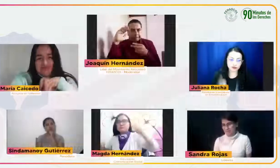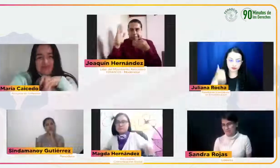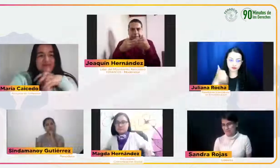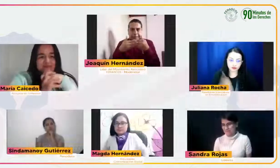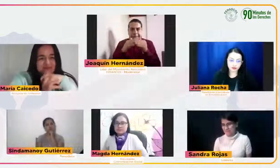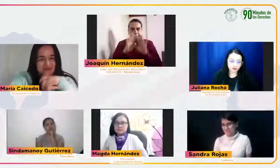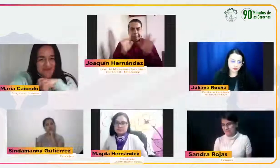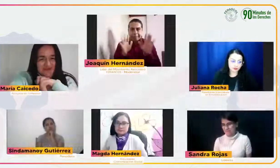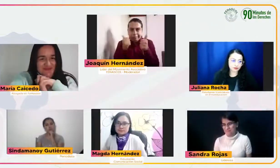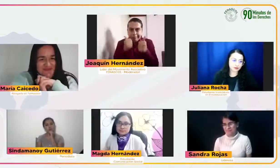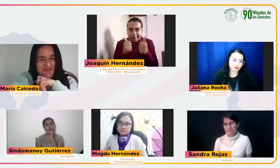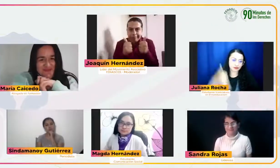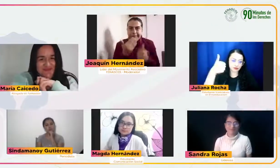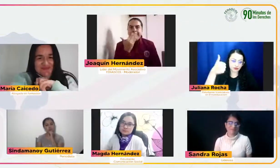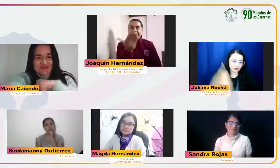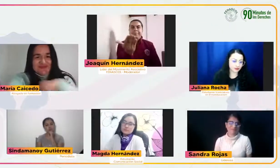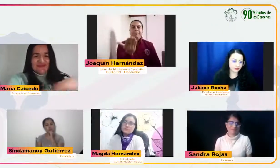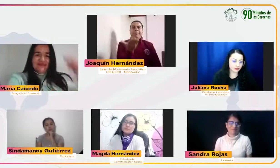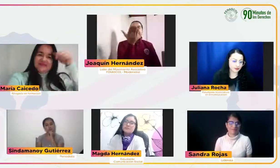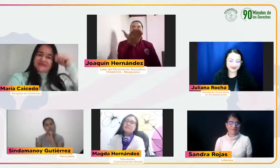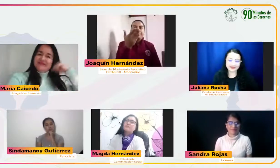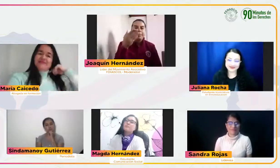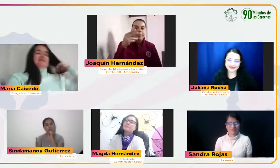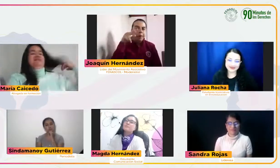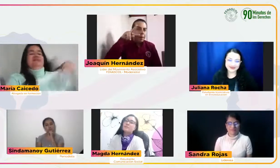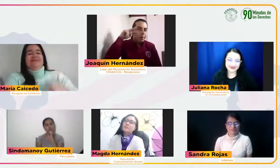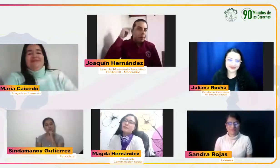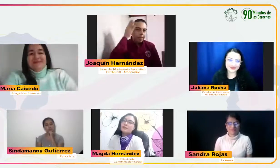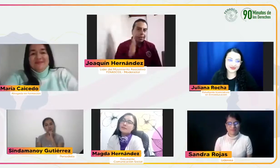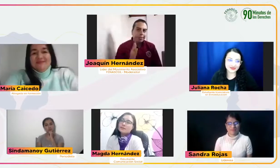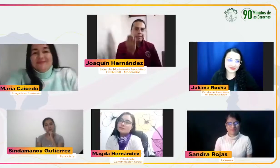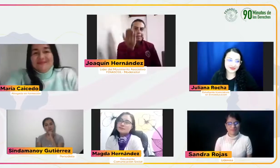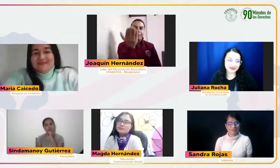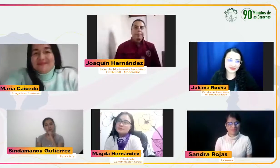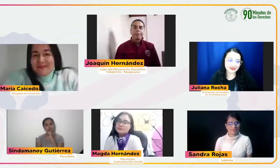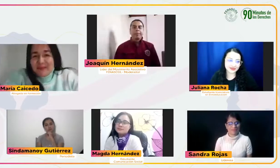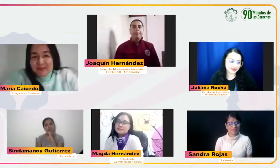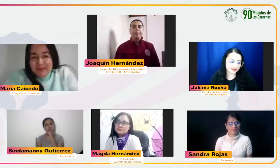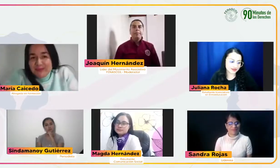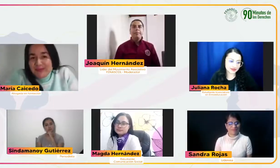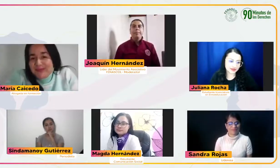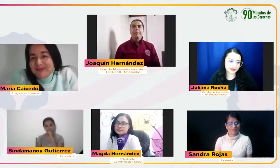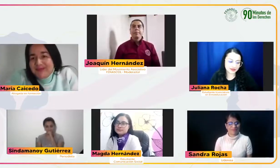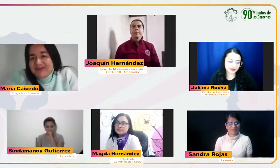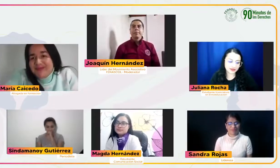con Magda y con Juliana y con estas dos podríamos cerrar. Gracias. Dale, Magda.